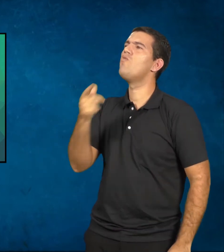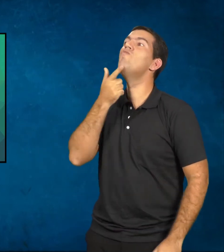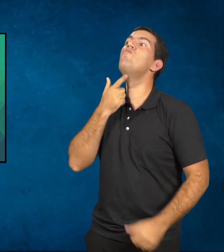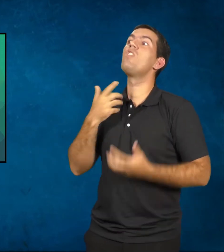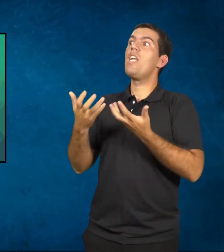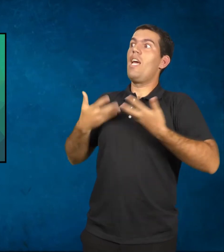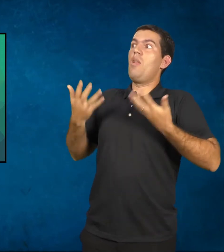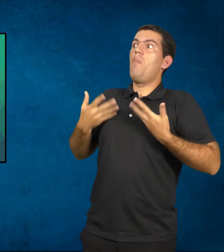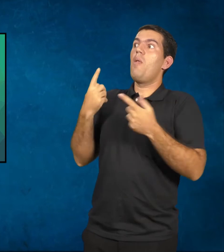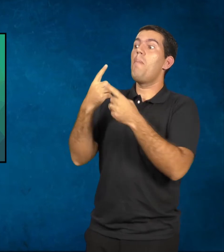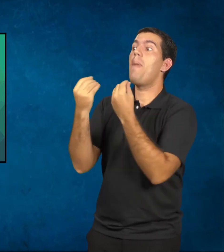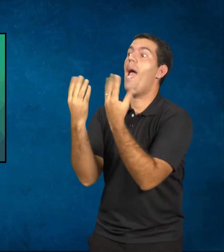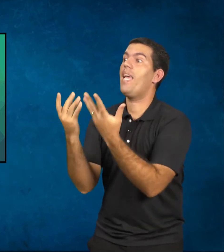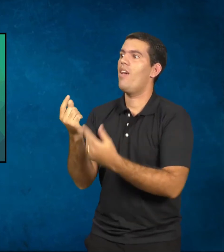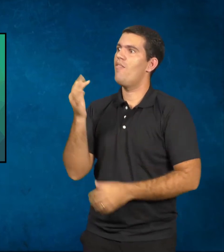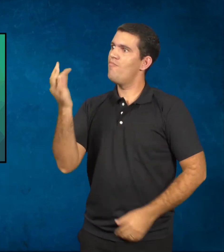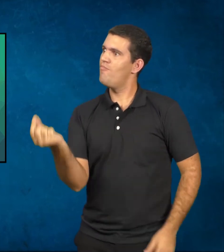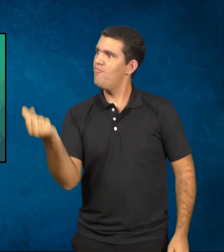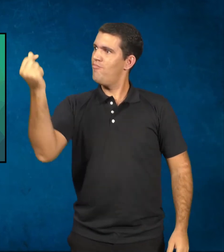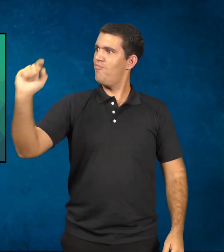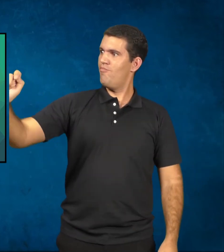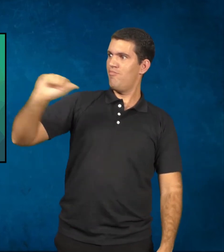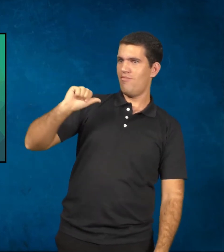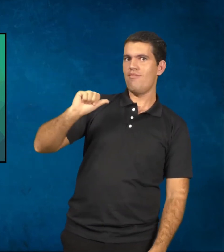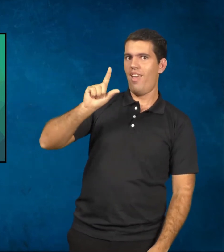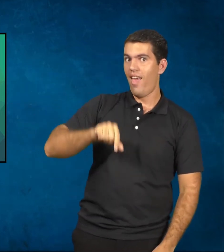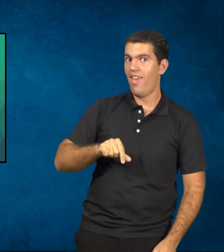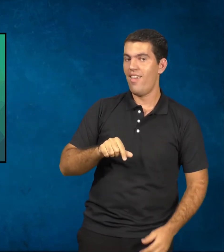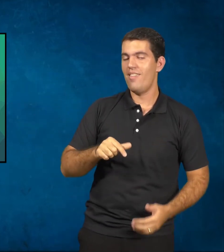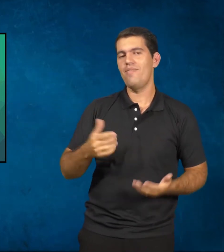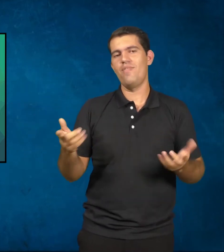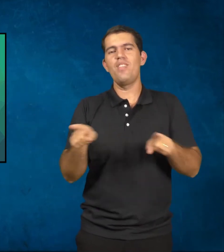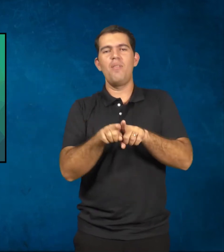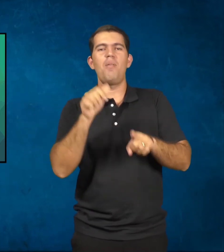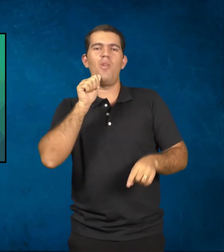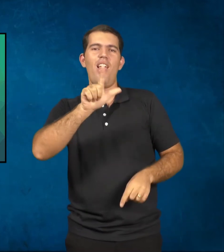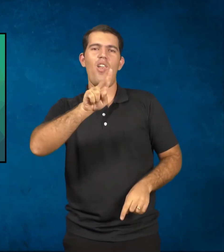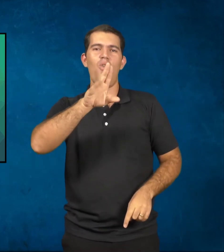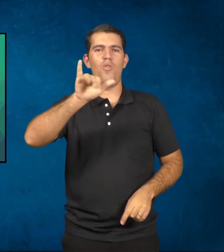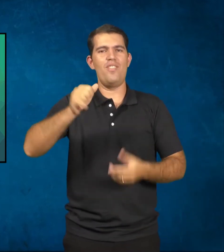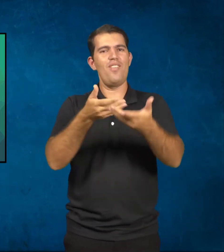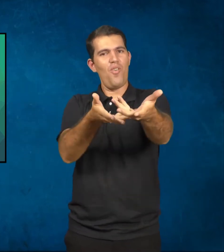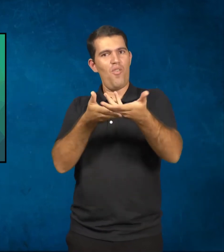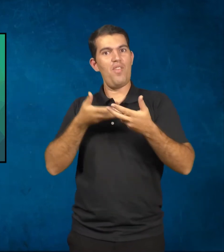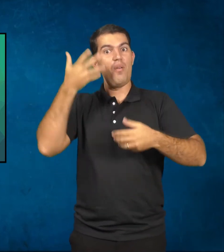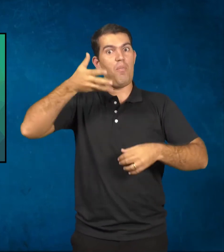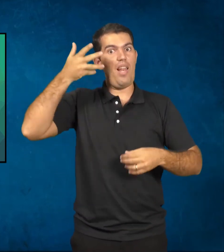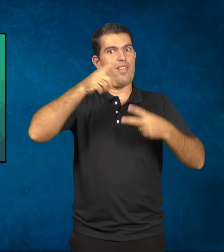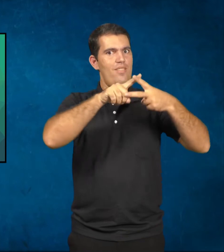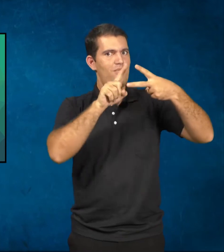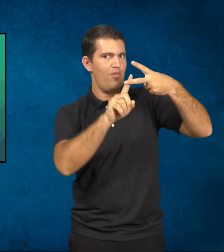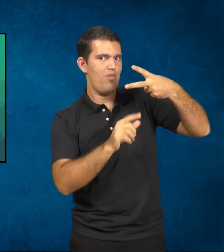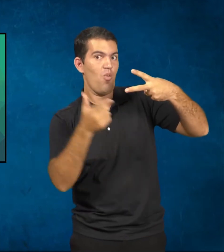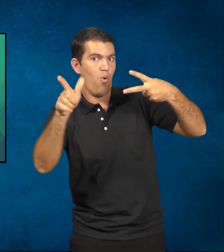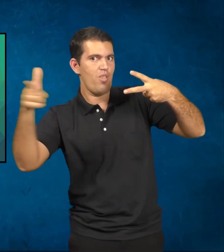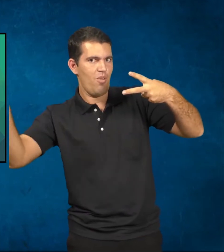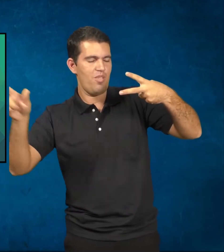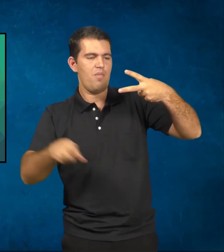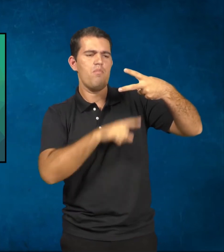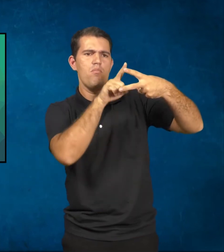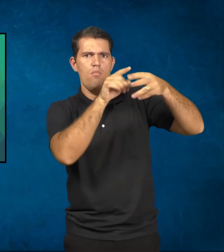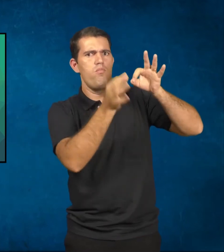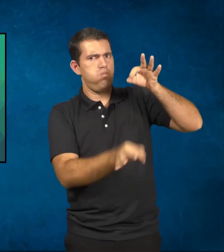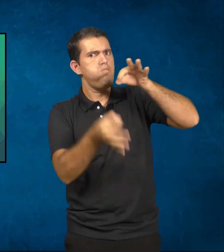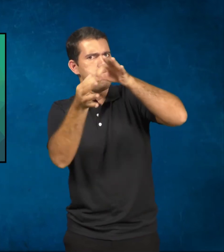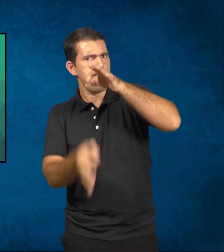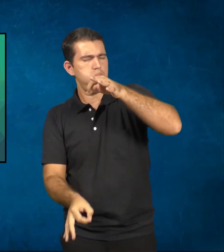de remuneração, investimento? Lúcia Galvão também lhe convida a assistir duas outras palestras, de duração